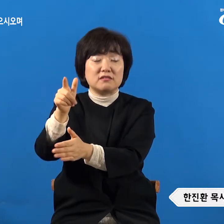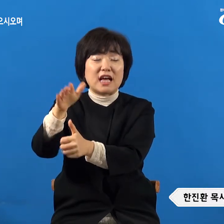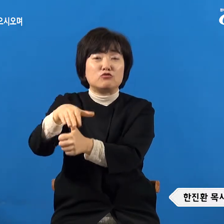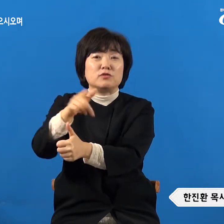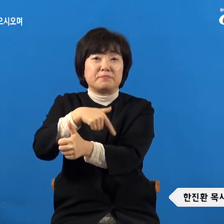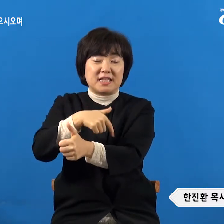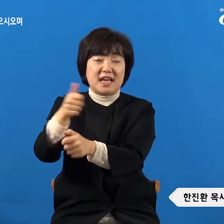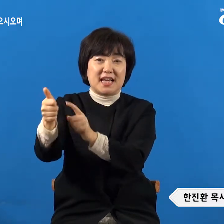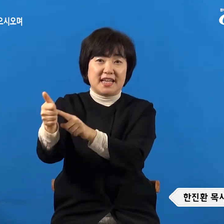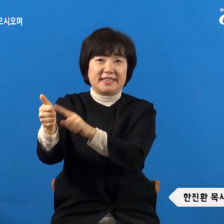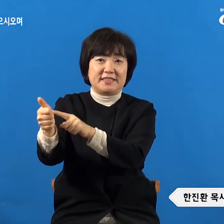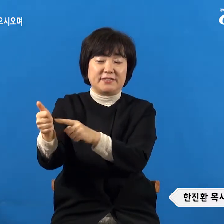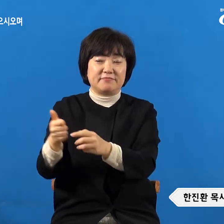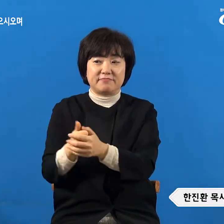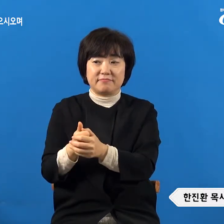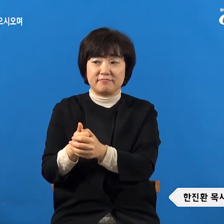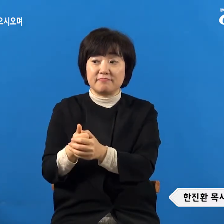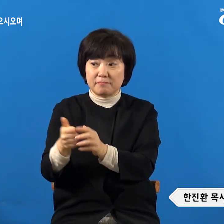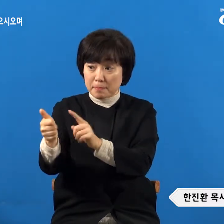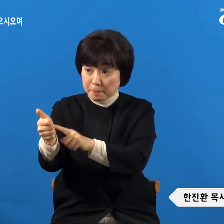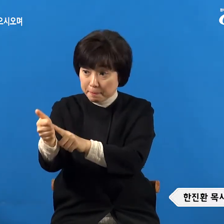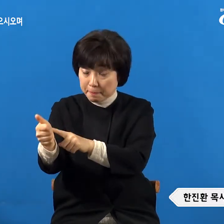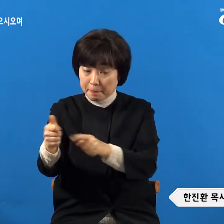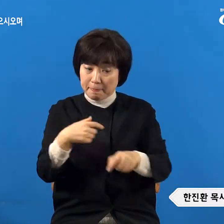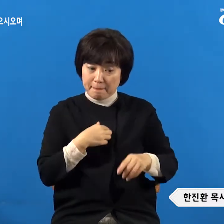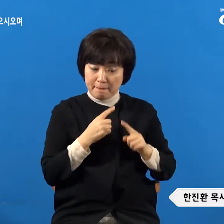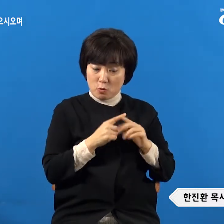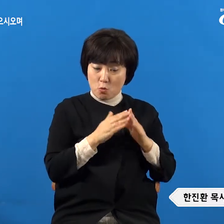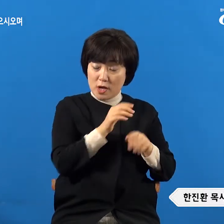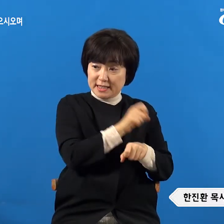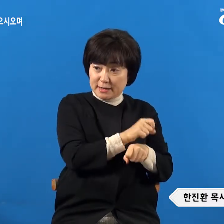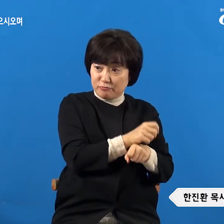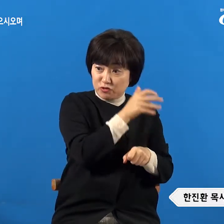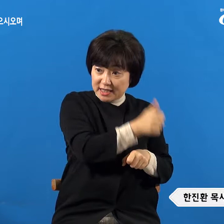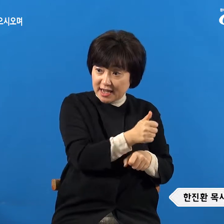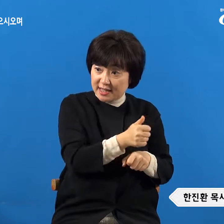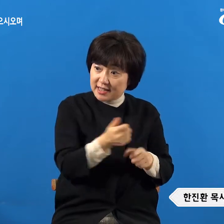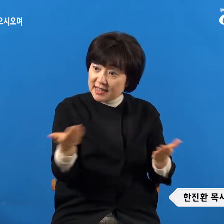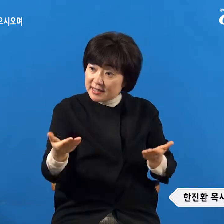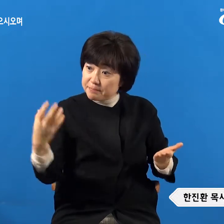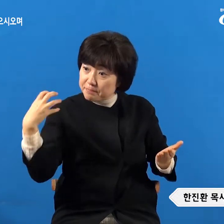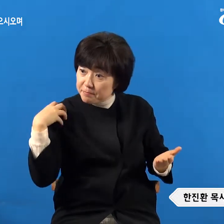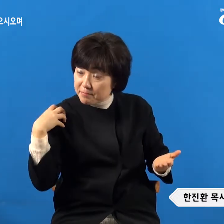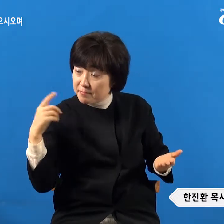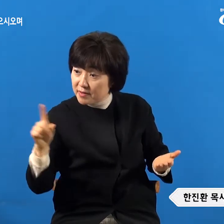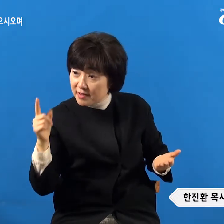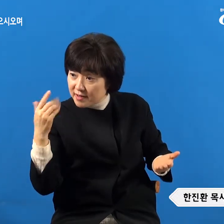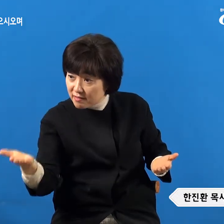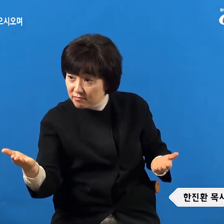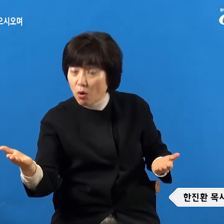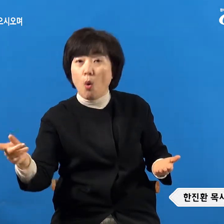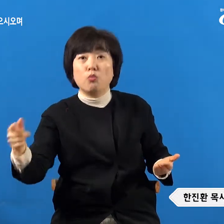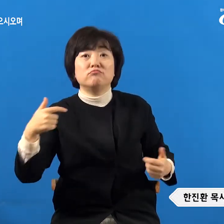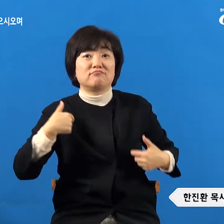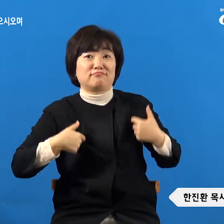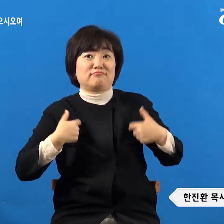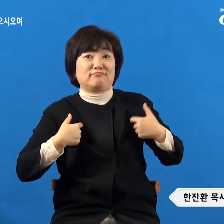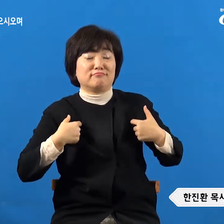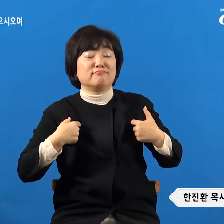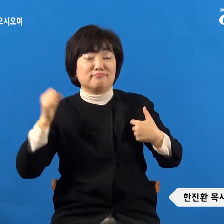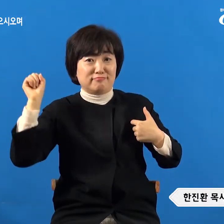분입니다. 그래서 사무장 일을 좀 해주실 수 없느냐 했더니 그 집사님이 기쁘게 승낙을